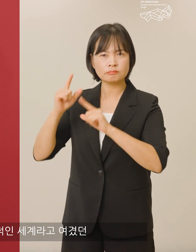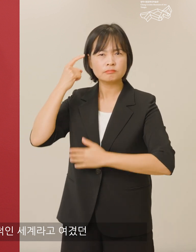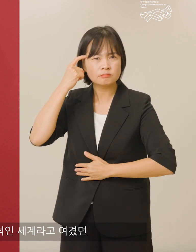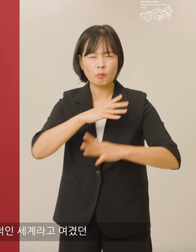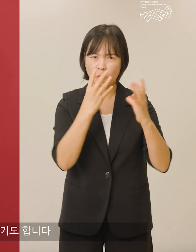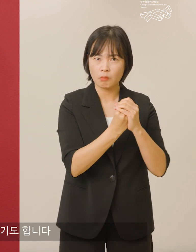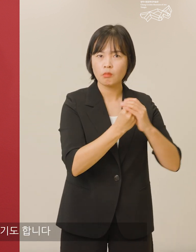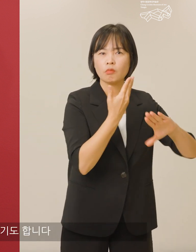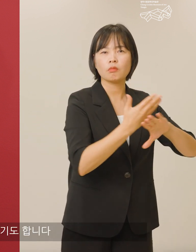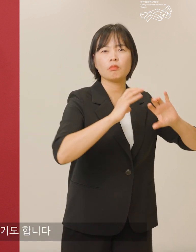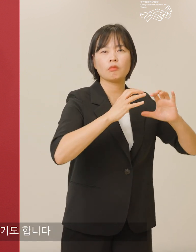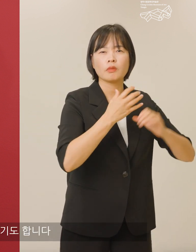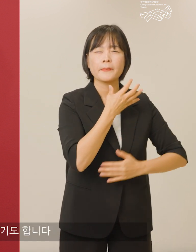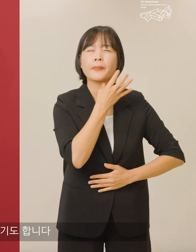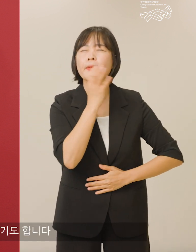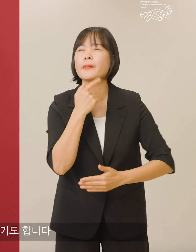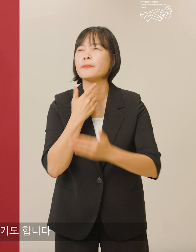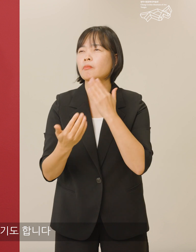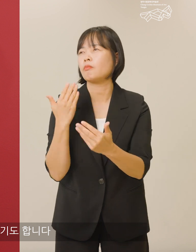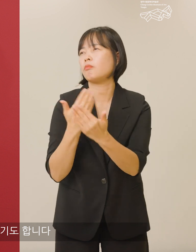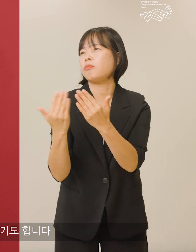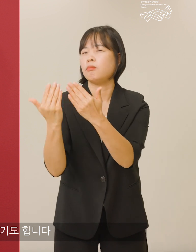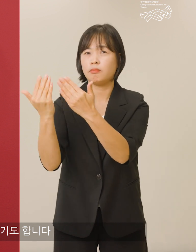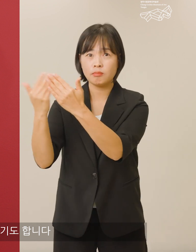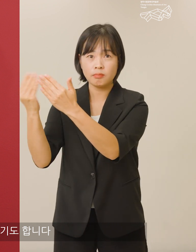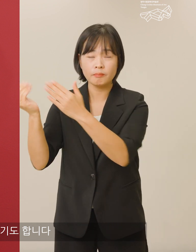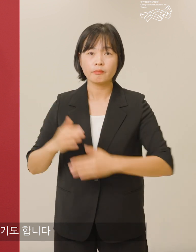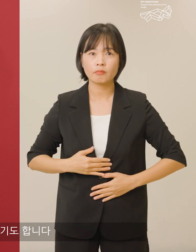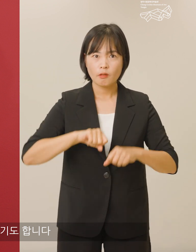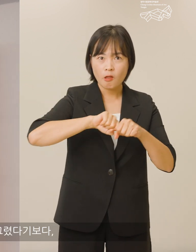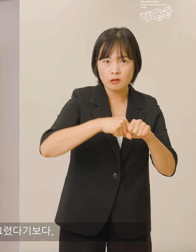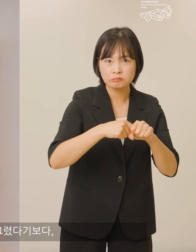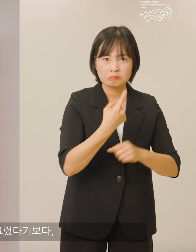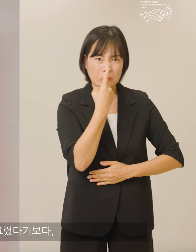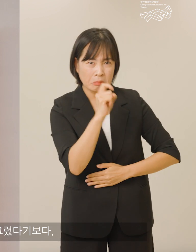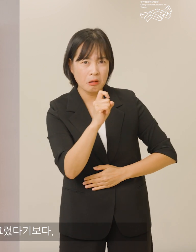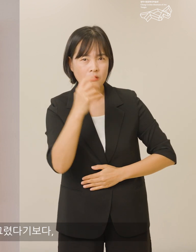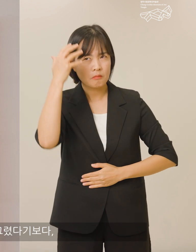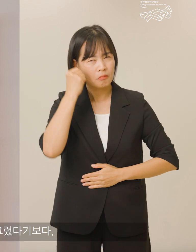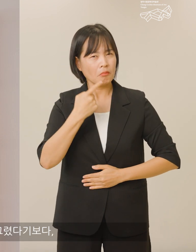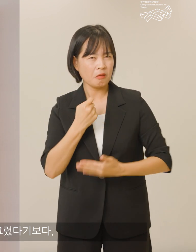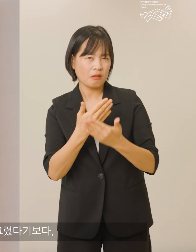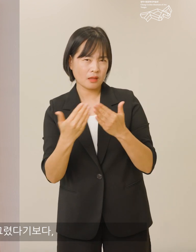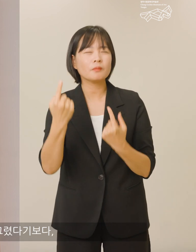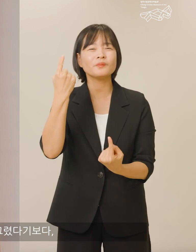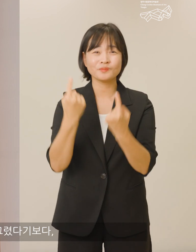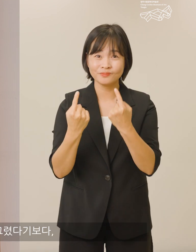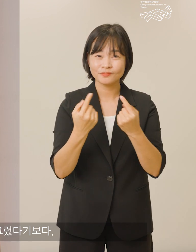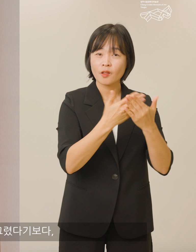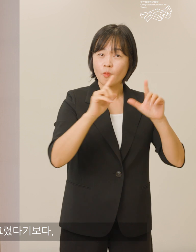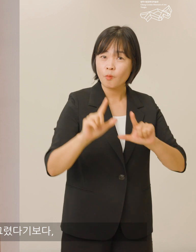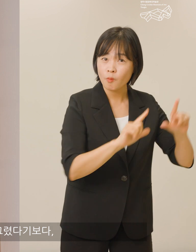세계라고 여겼던 화가의 노년에 노련함이 담긴 것 같기도 합니다. 억지로 꾸미거나 기억에